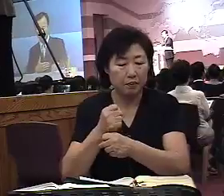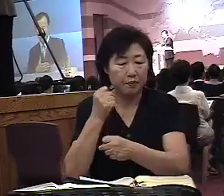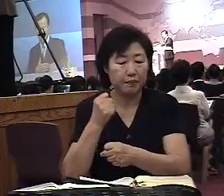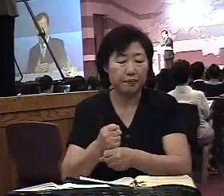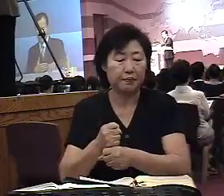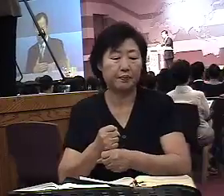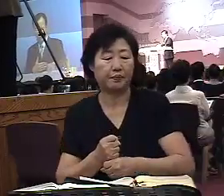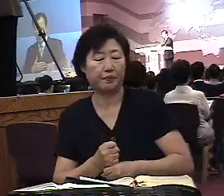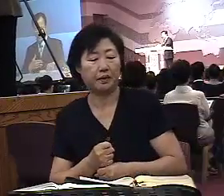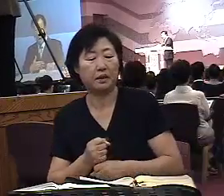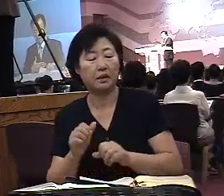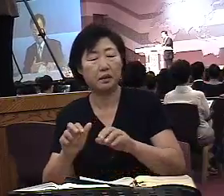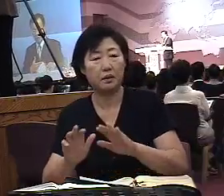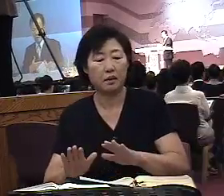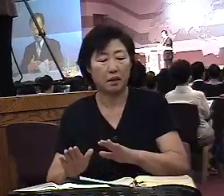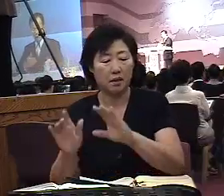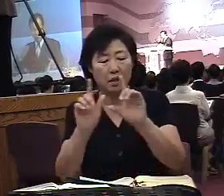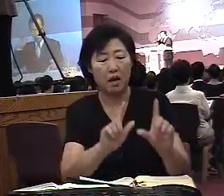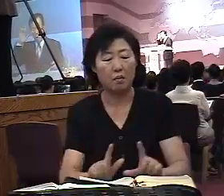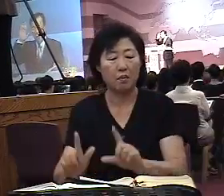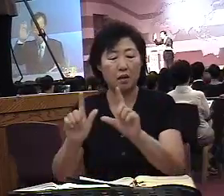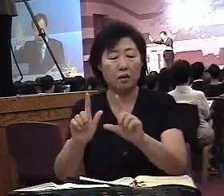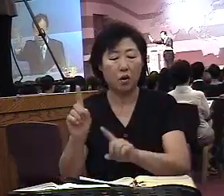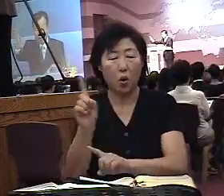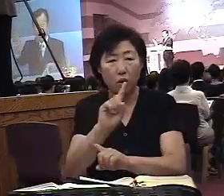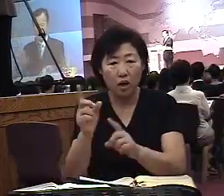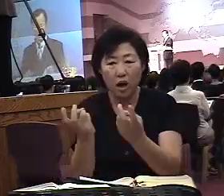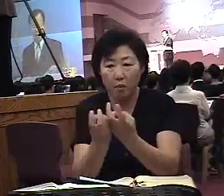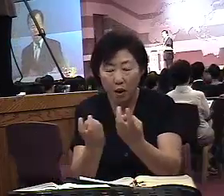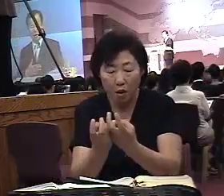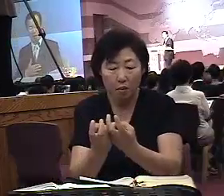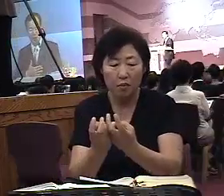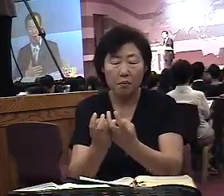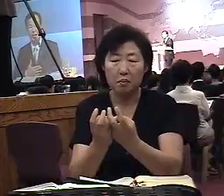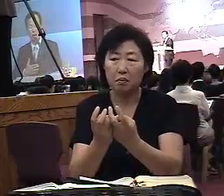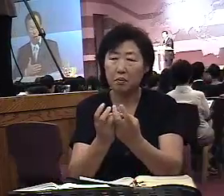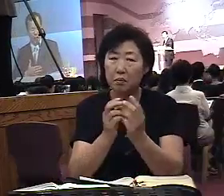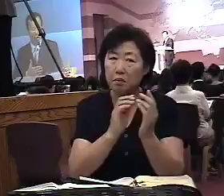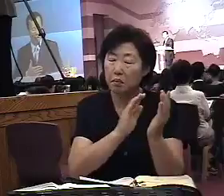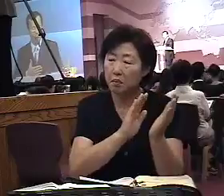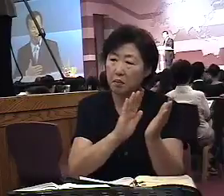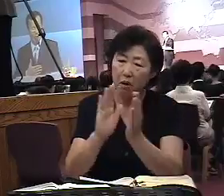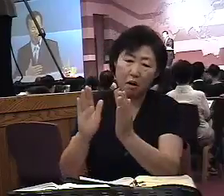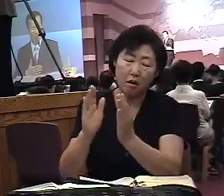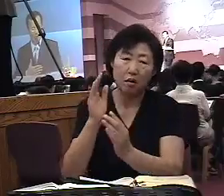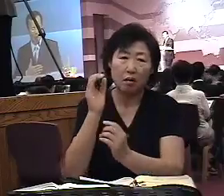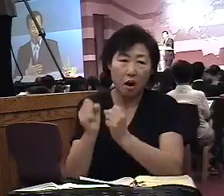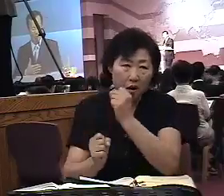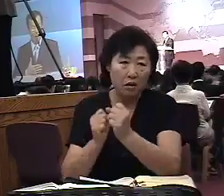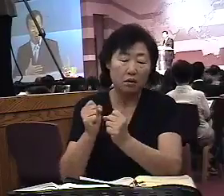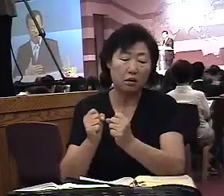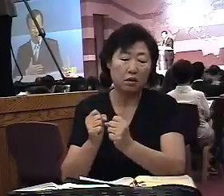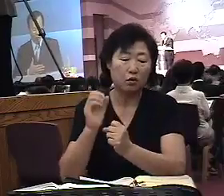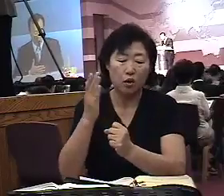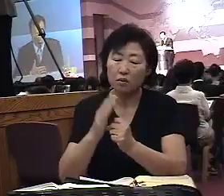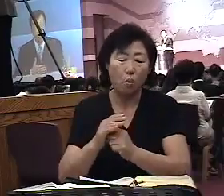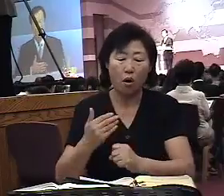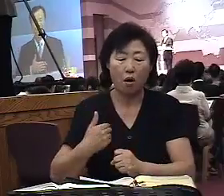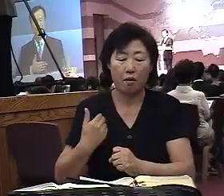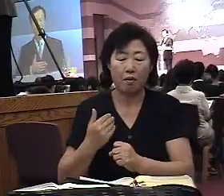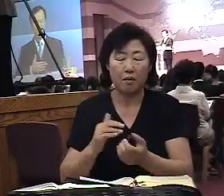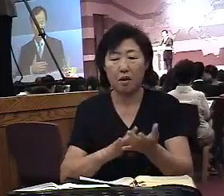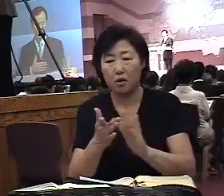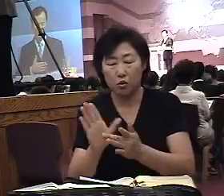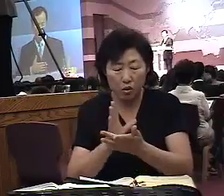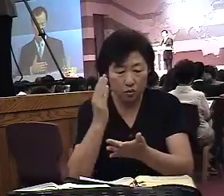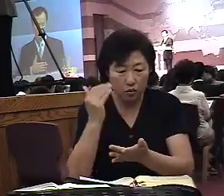갖고 이제 우리의 삶이 어떠한 방향을 향해 달려야 되는가를 우리가 알기를 원하는데, 이것이 바로 예수